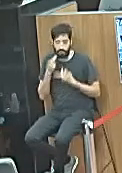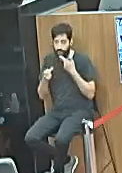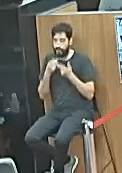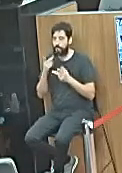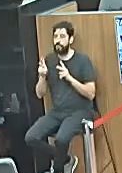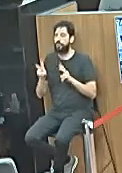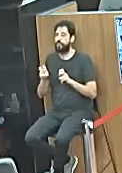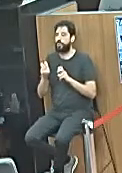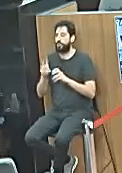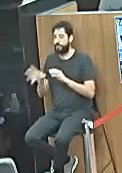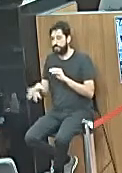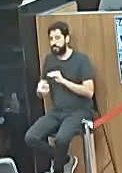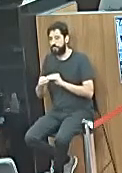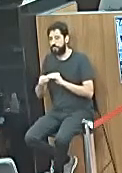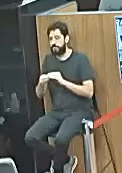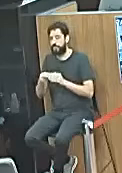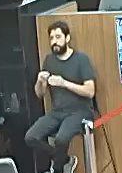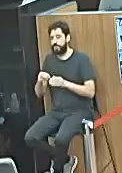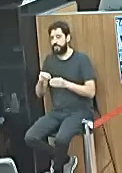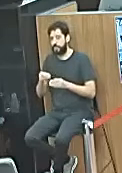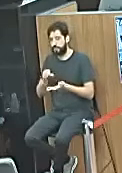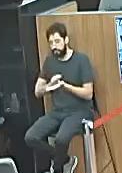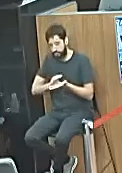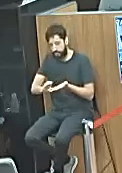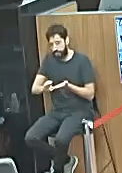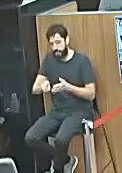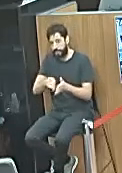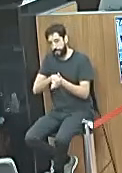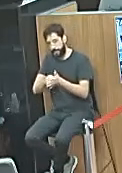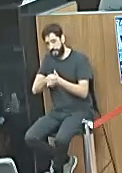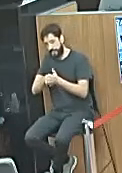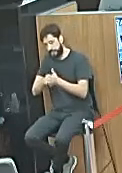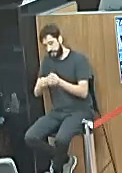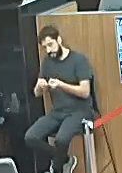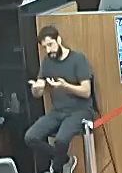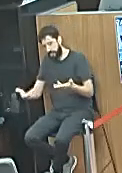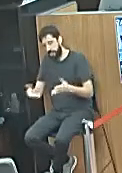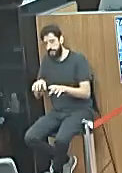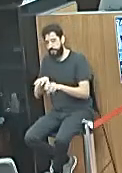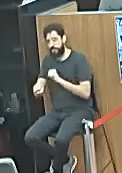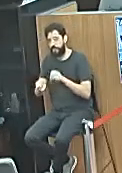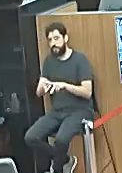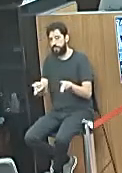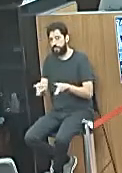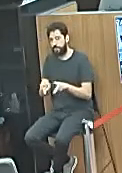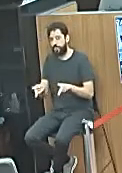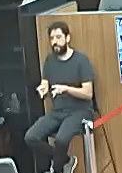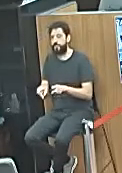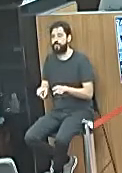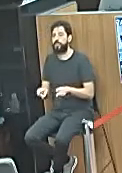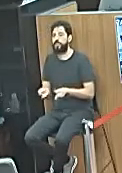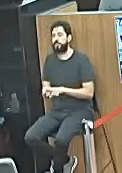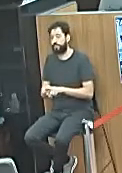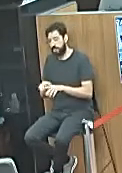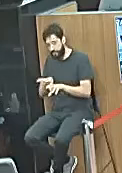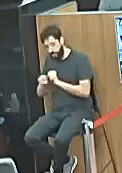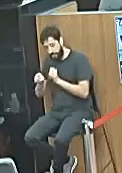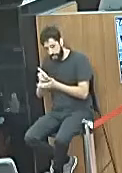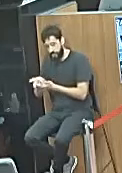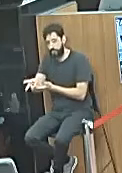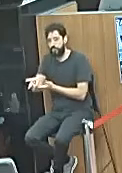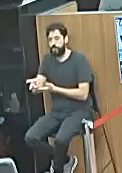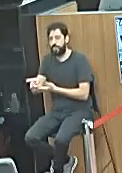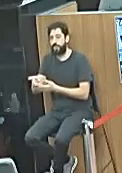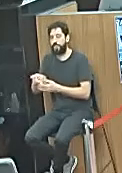e o cumprimento dos investimentos da área de pesquisa e extensão ea formação de professores incluindo a formação continuada através